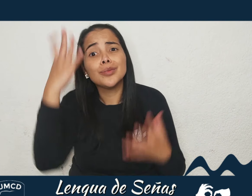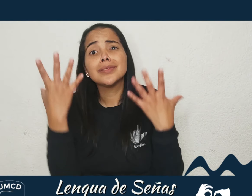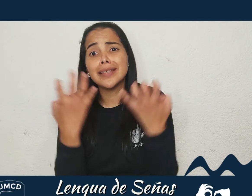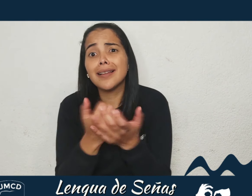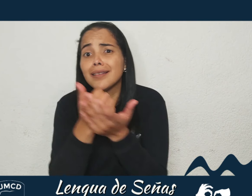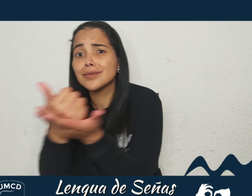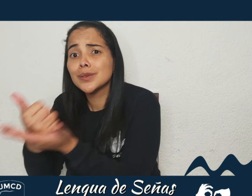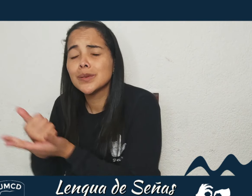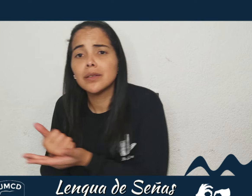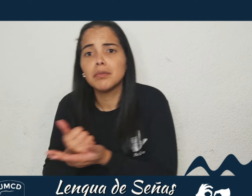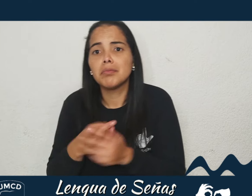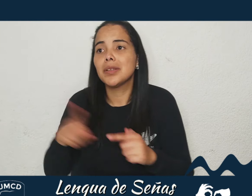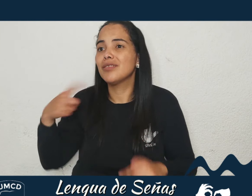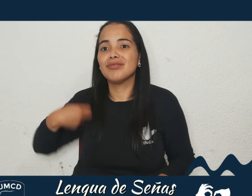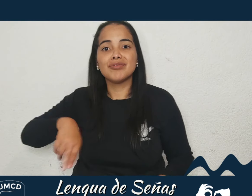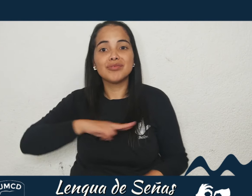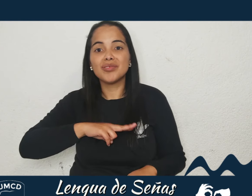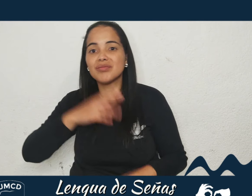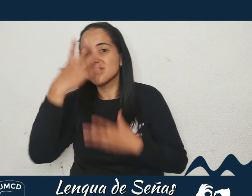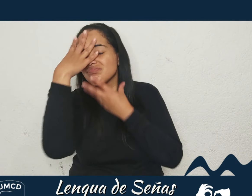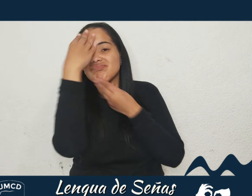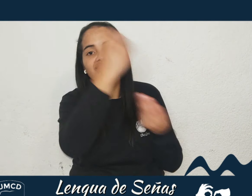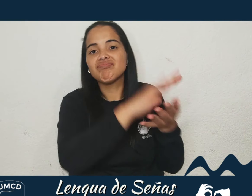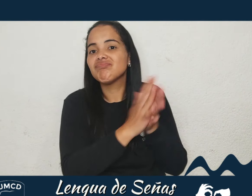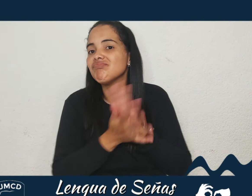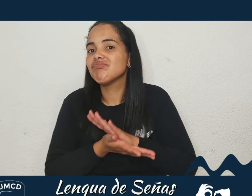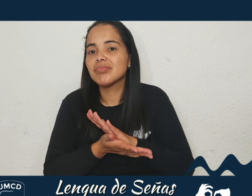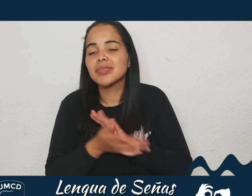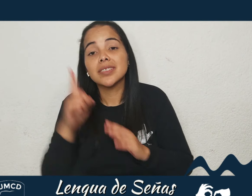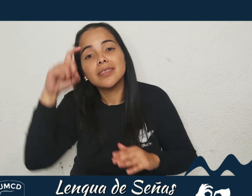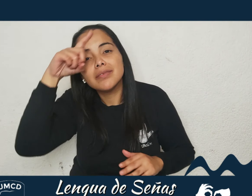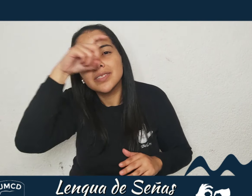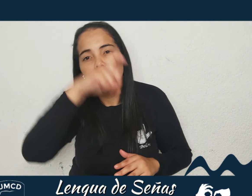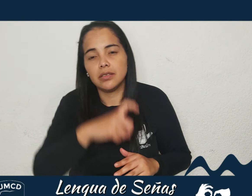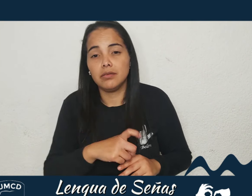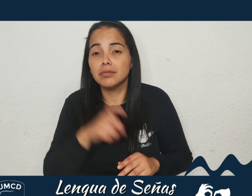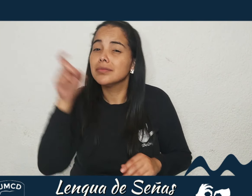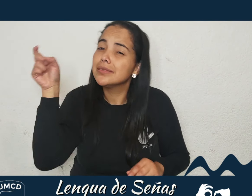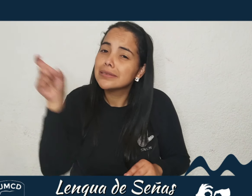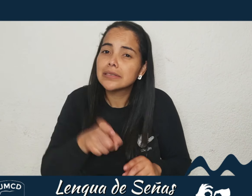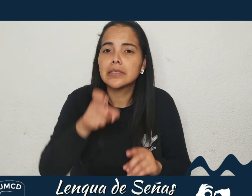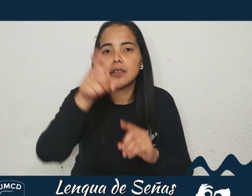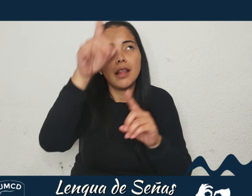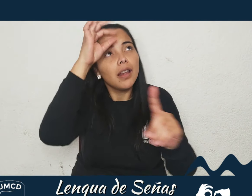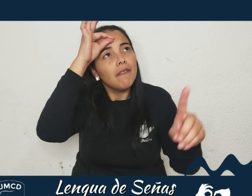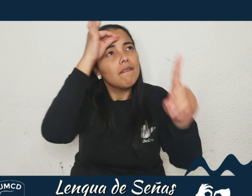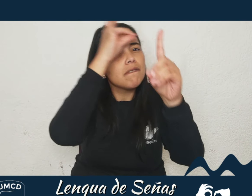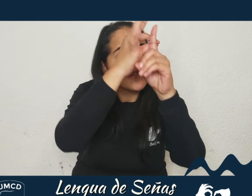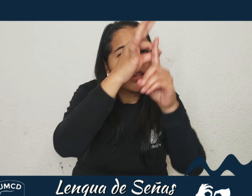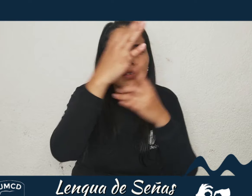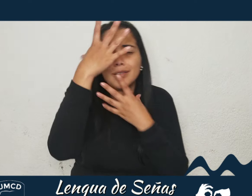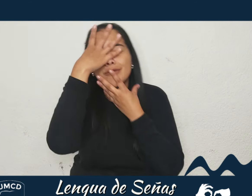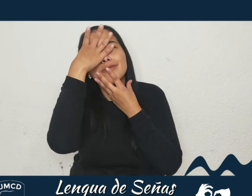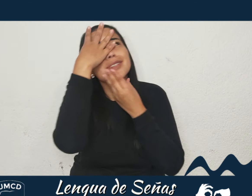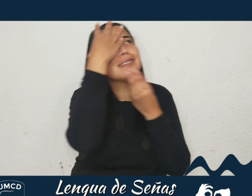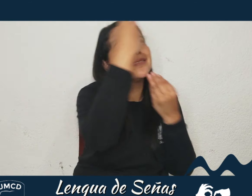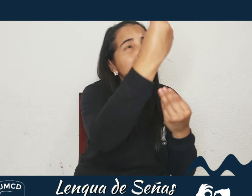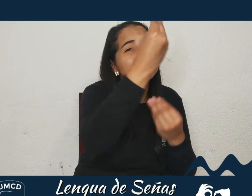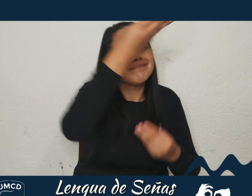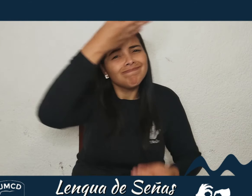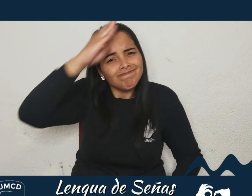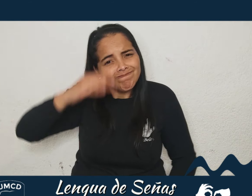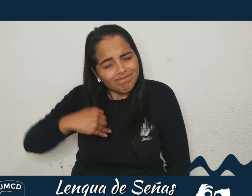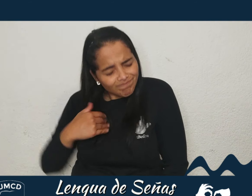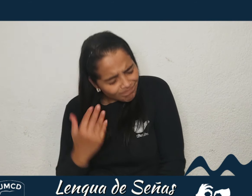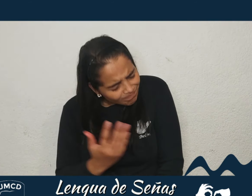Dios puede hacer en manos de un hombre que está consagrado a Él. La fe de un hombre que obedece con